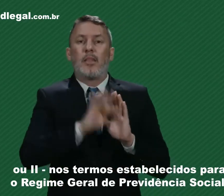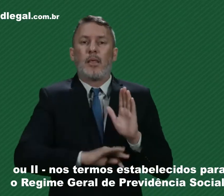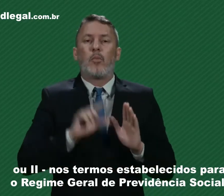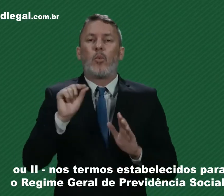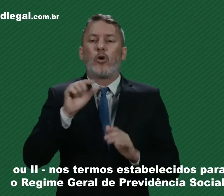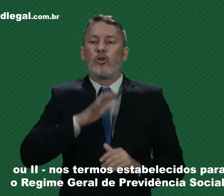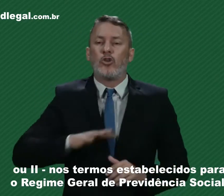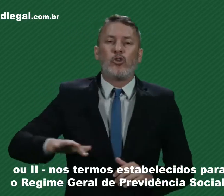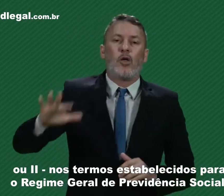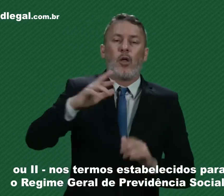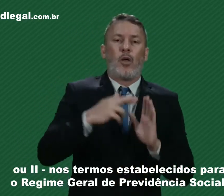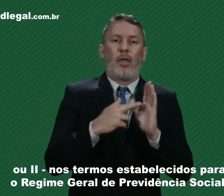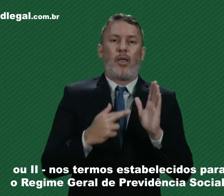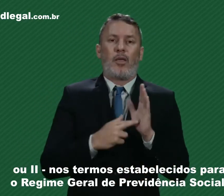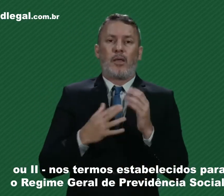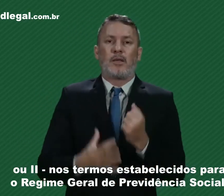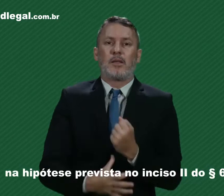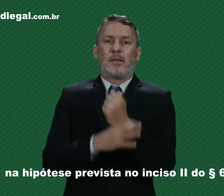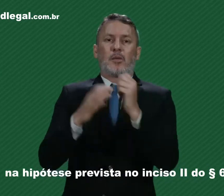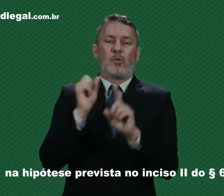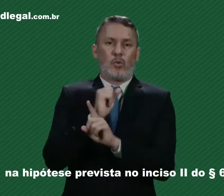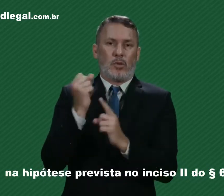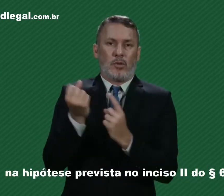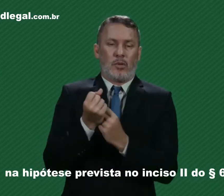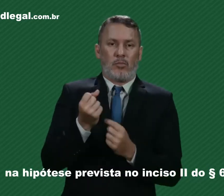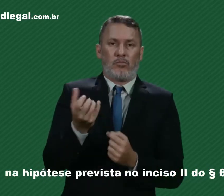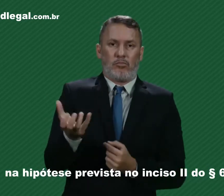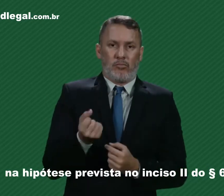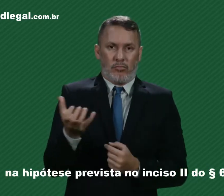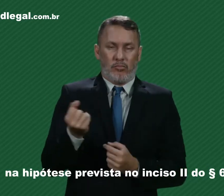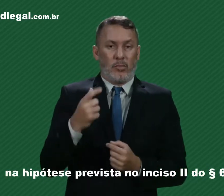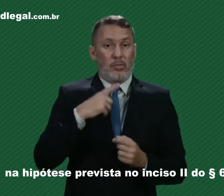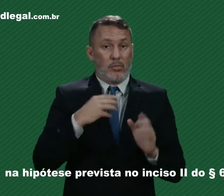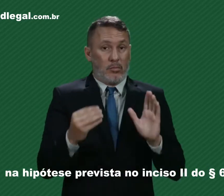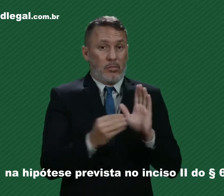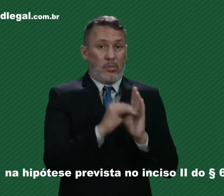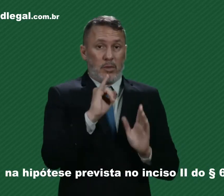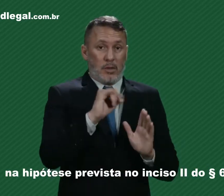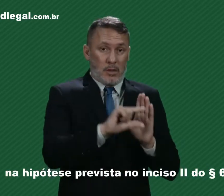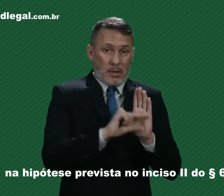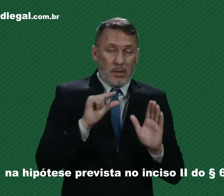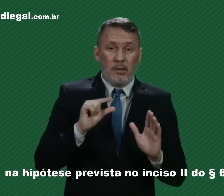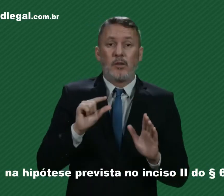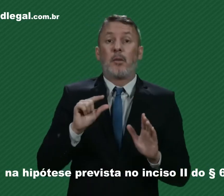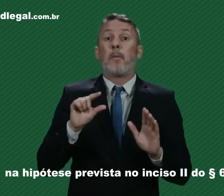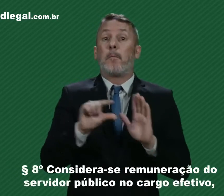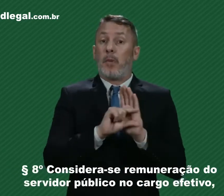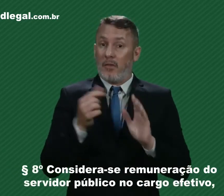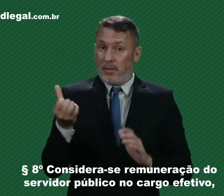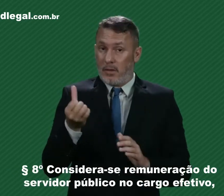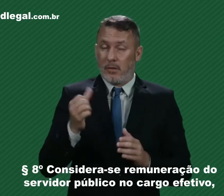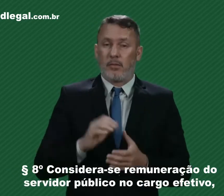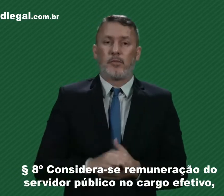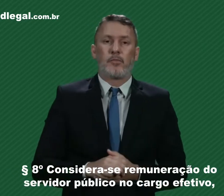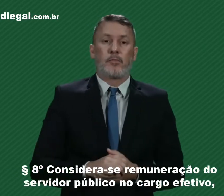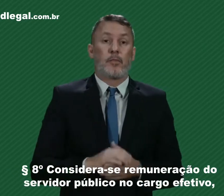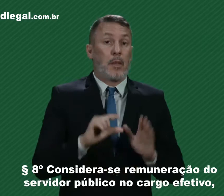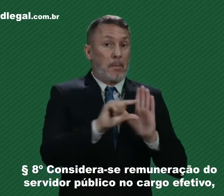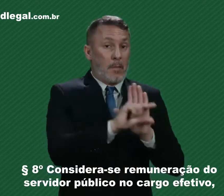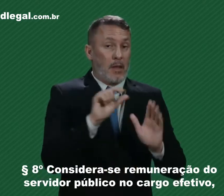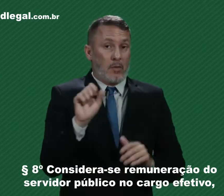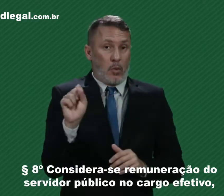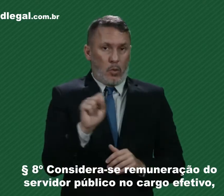o regime geral da Previdência Social, na hipótese prevista no inciso 2 do parágrafo 6º. Parágrafo